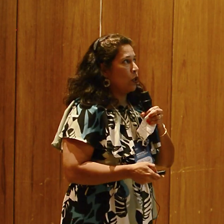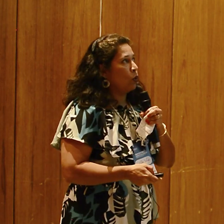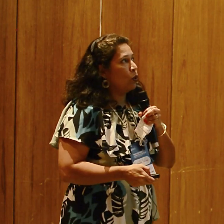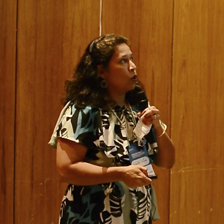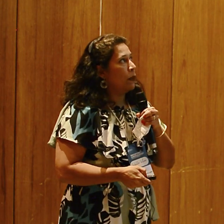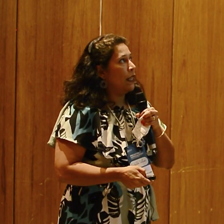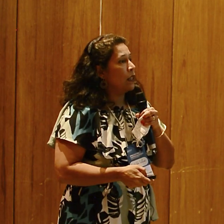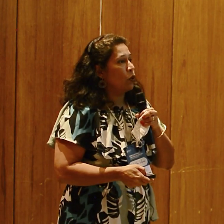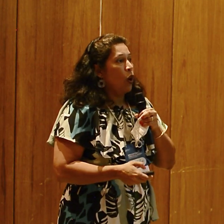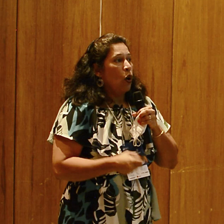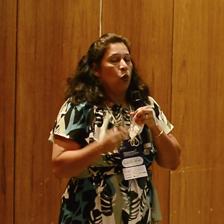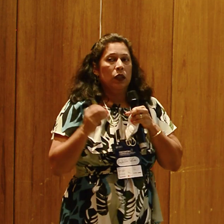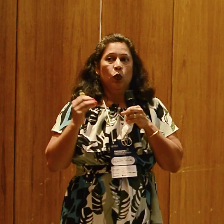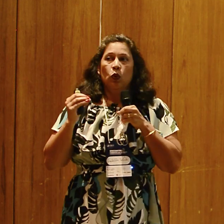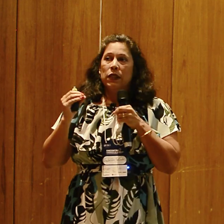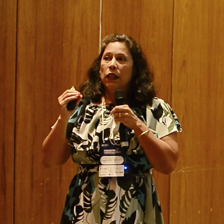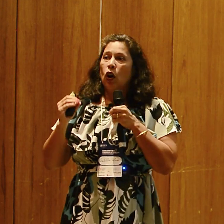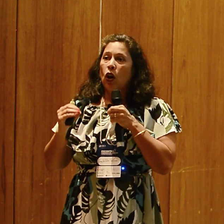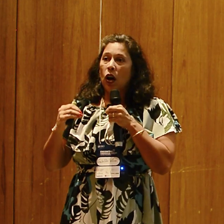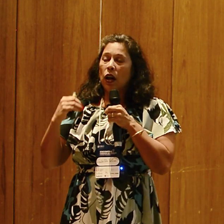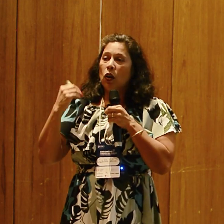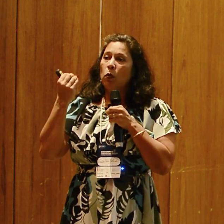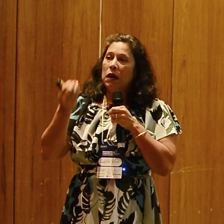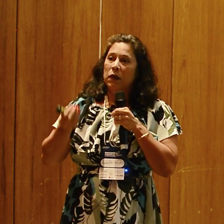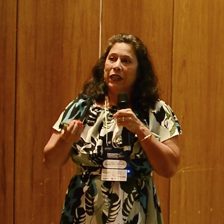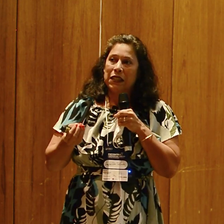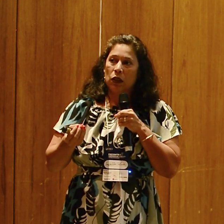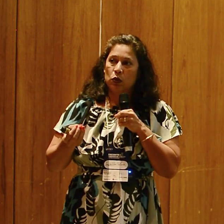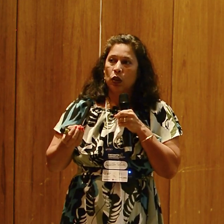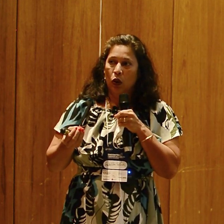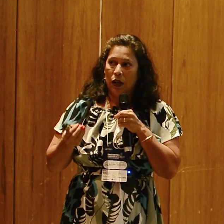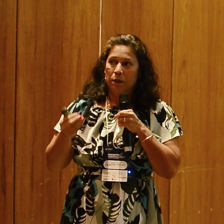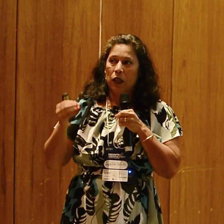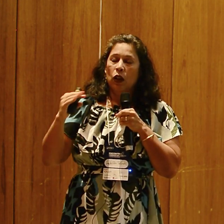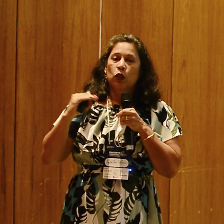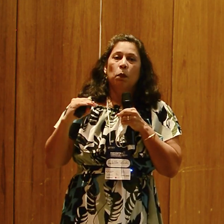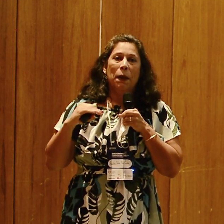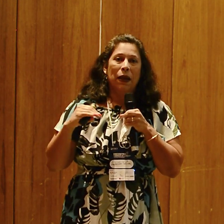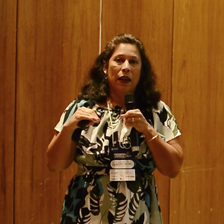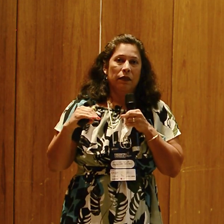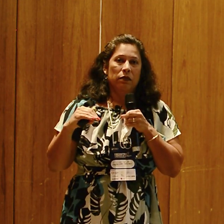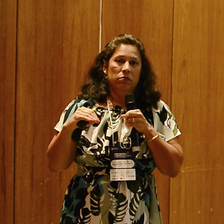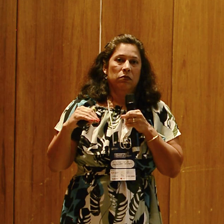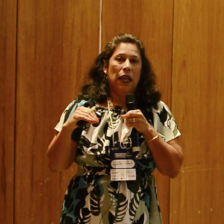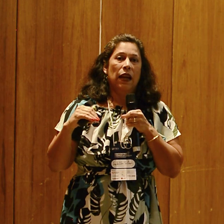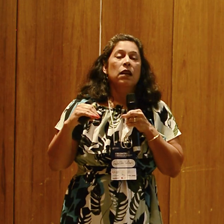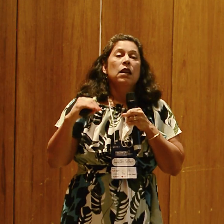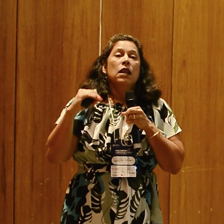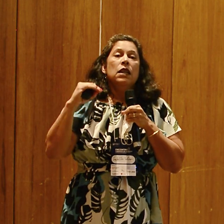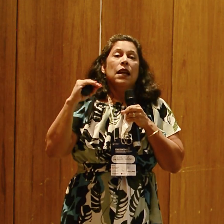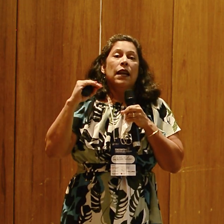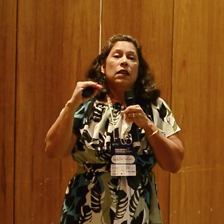alguns estudos sobre isso quando se coloca uma amplificação sonora num bebê,